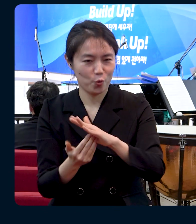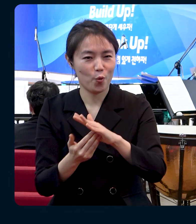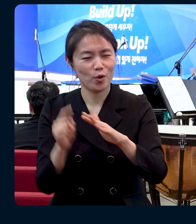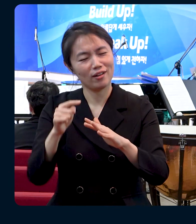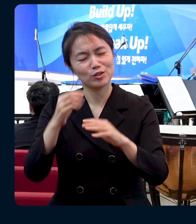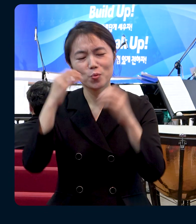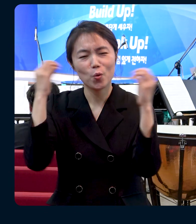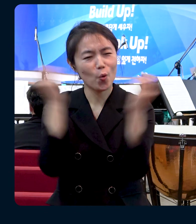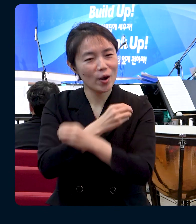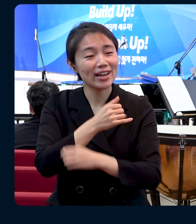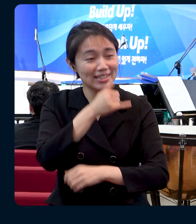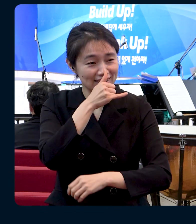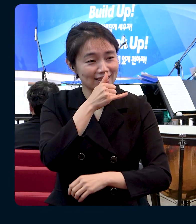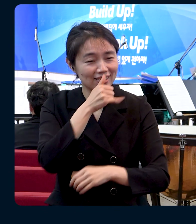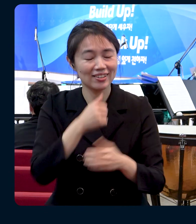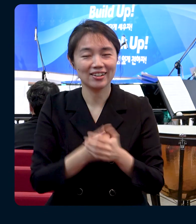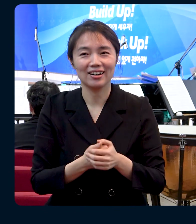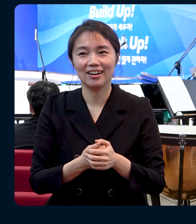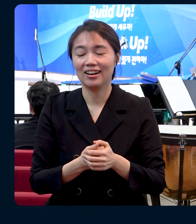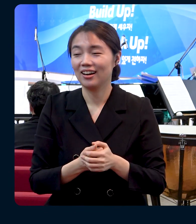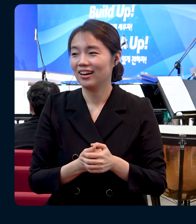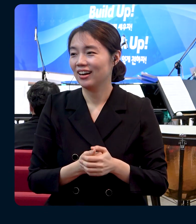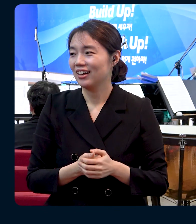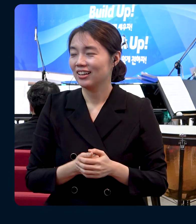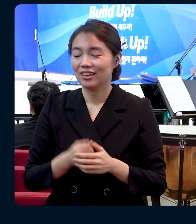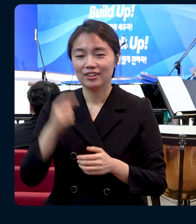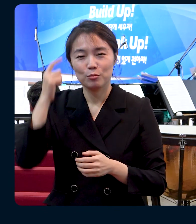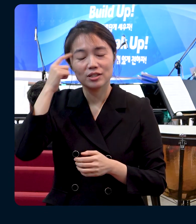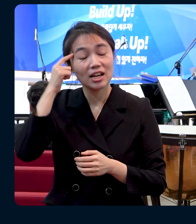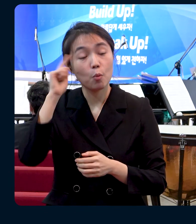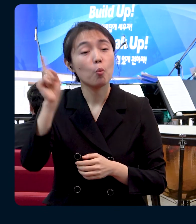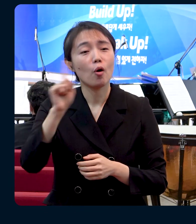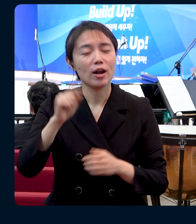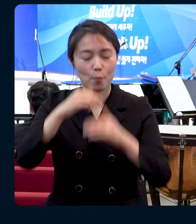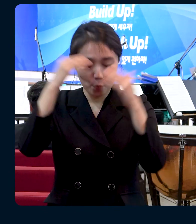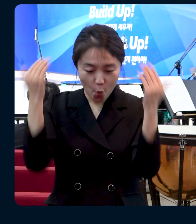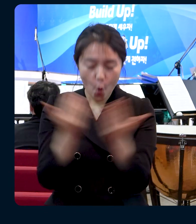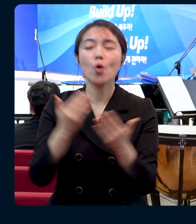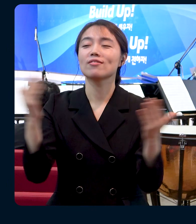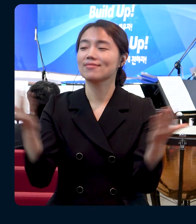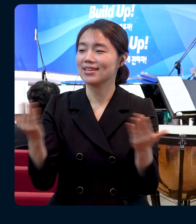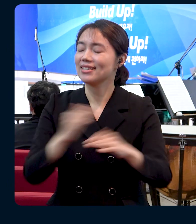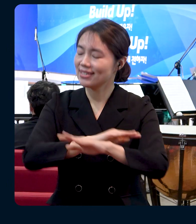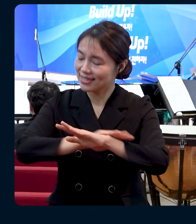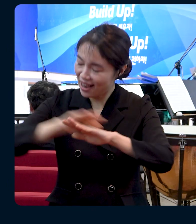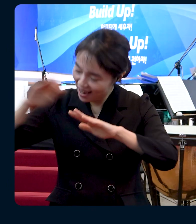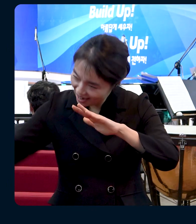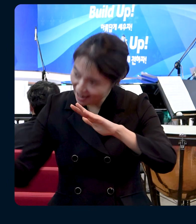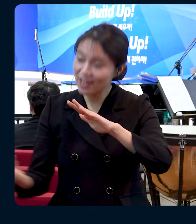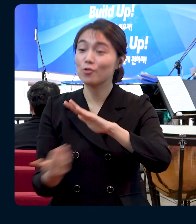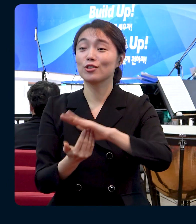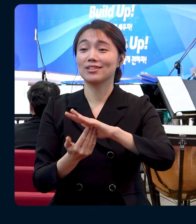있어요. 아마 이 자리에 있는 사람 다 지금 형통하는 순간 떠오른 단어가 뭐예요? 만사형통 아니에요?